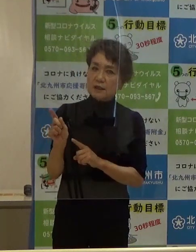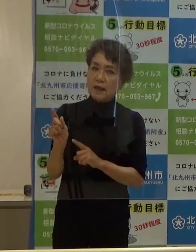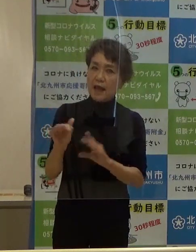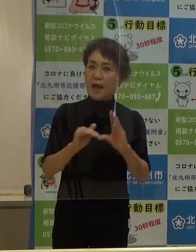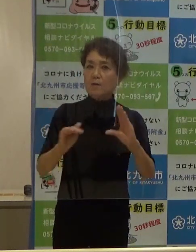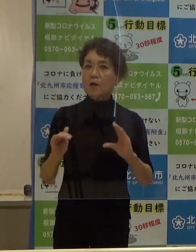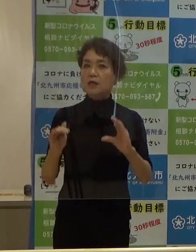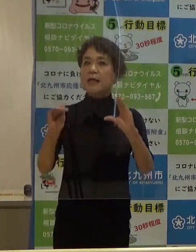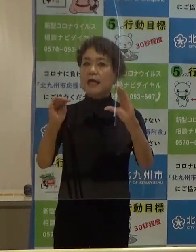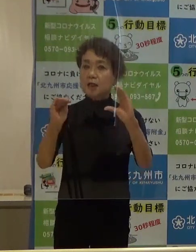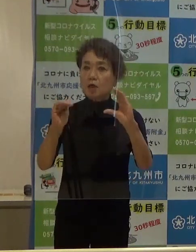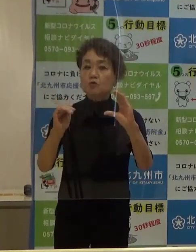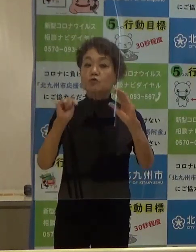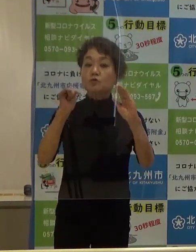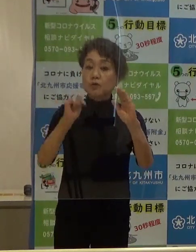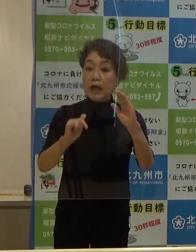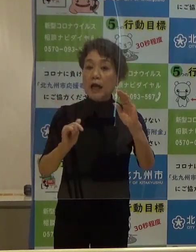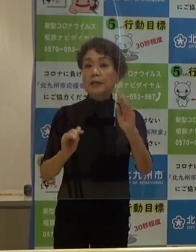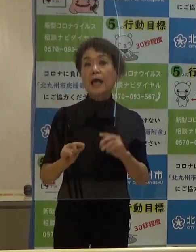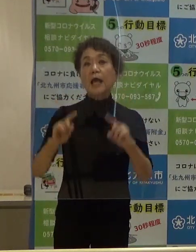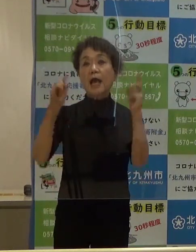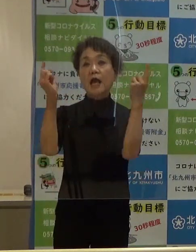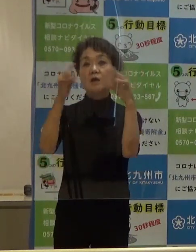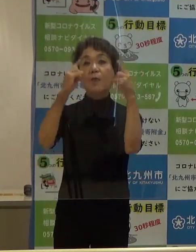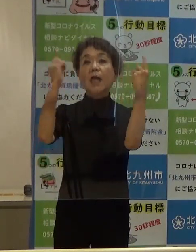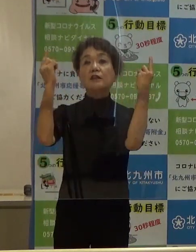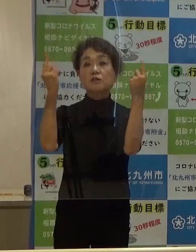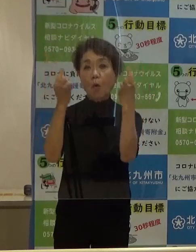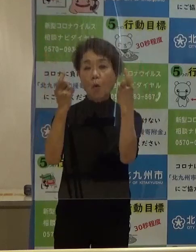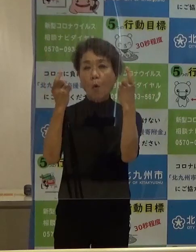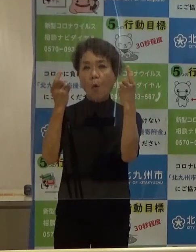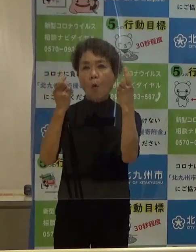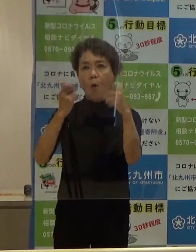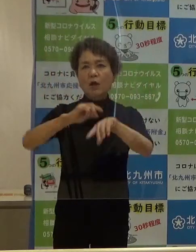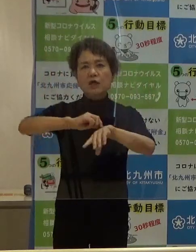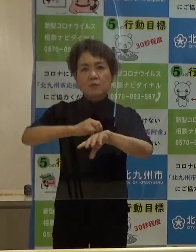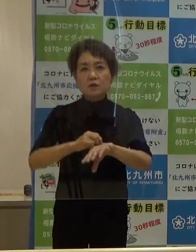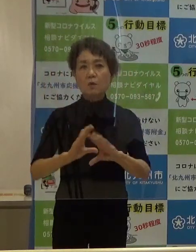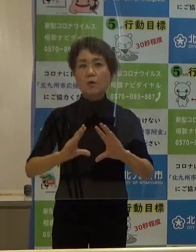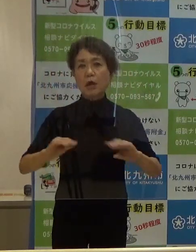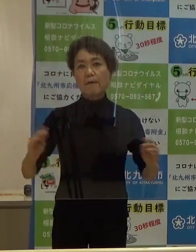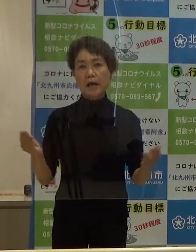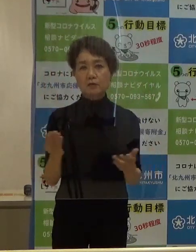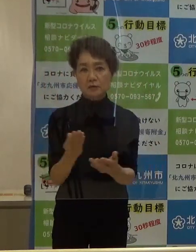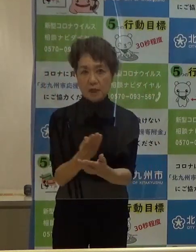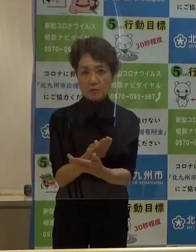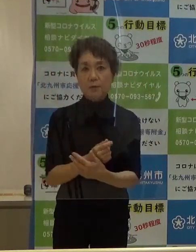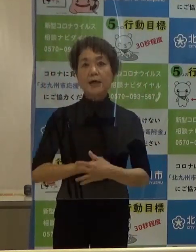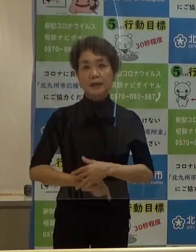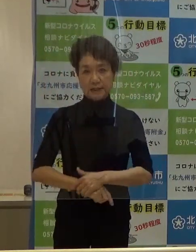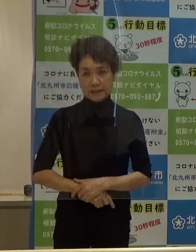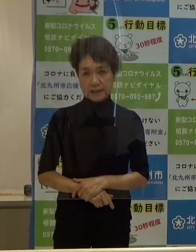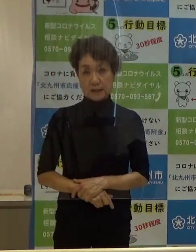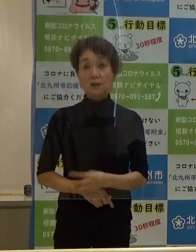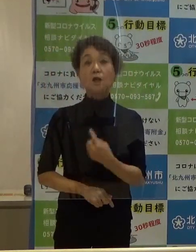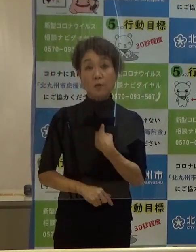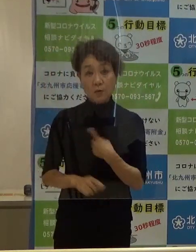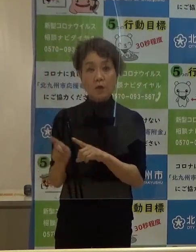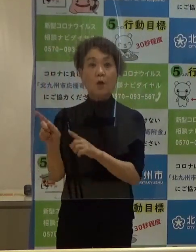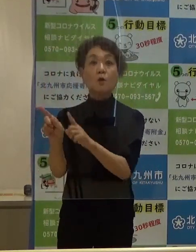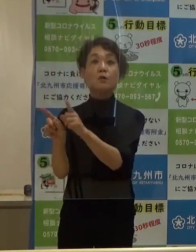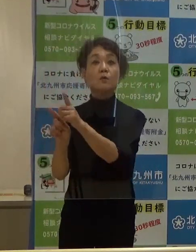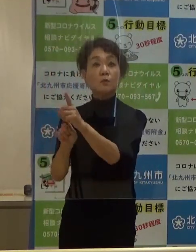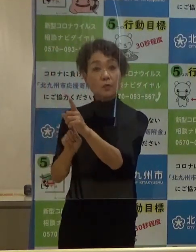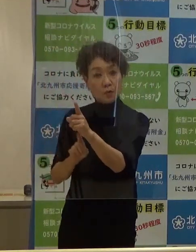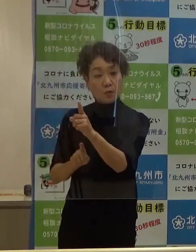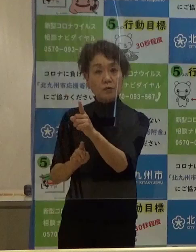中でイベントの緩和というのが行われるものと思っております。従いましてその方向に沿って本市も